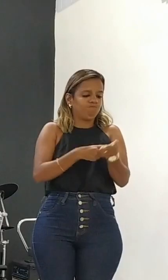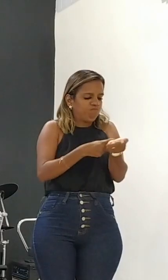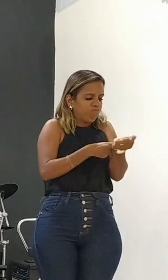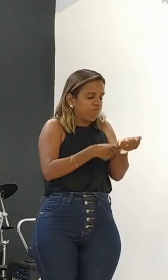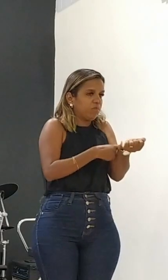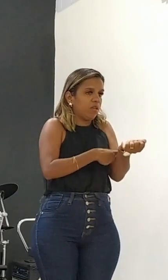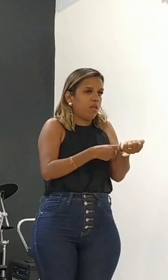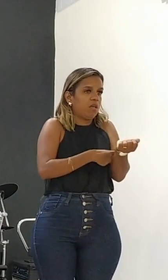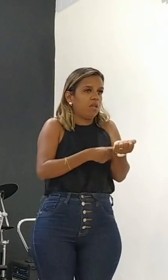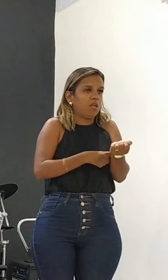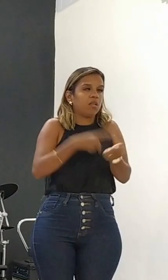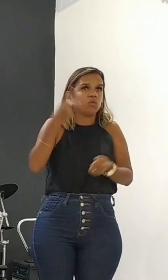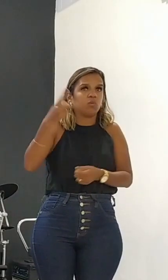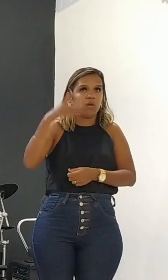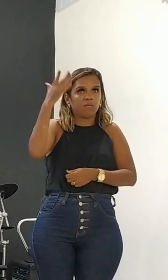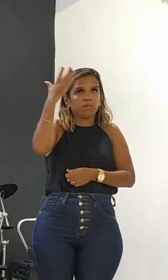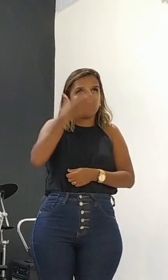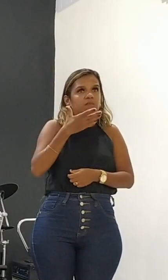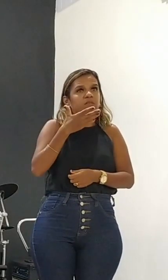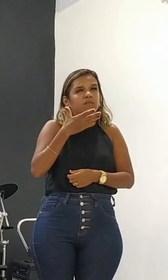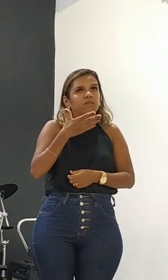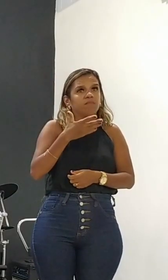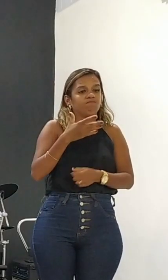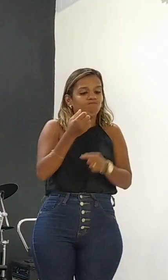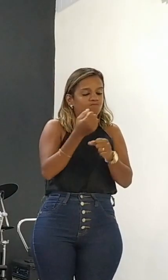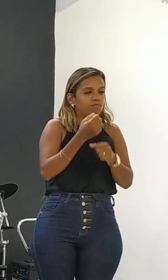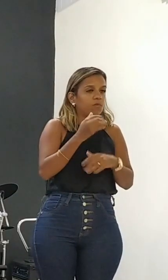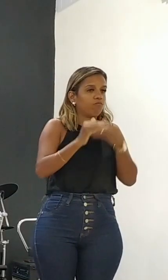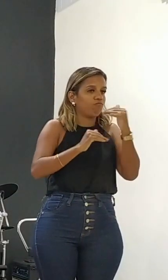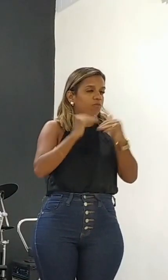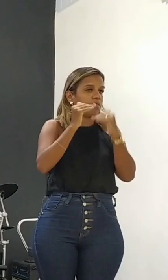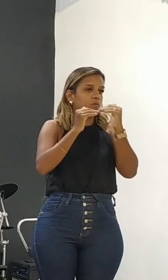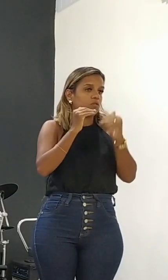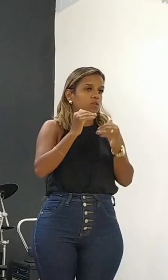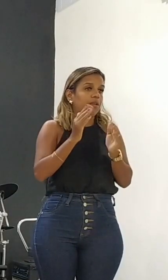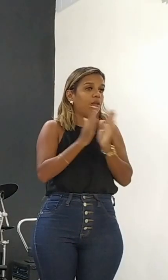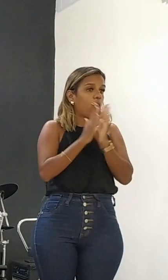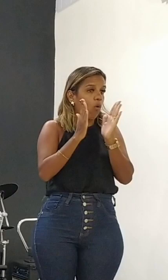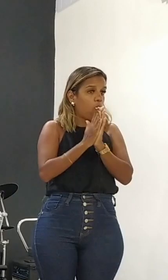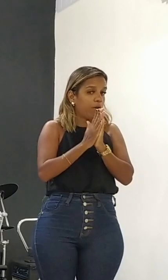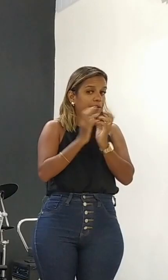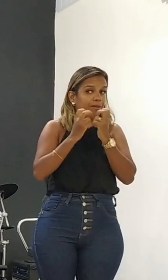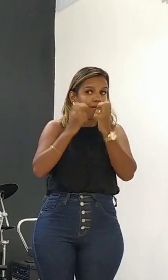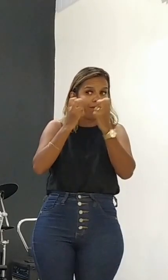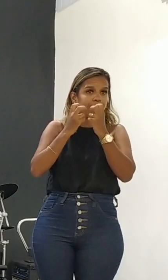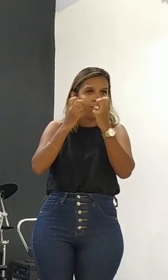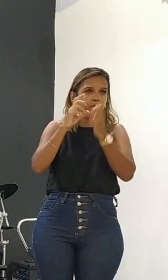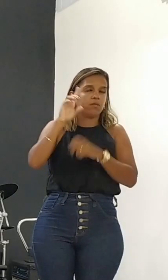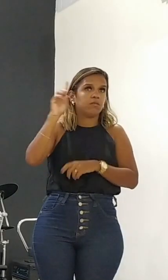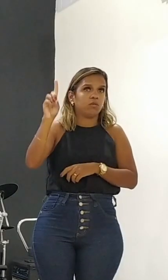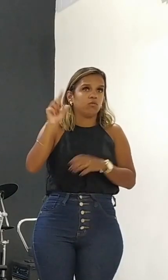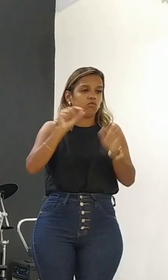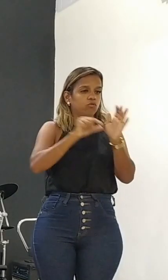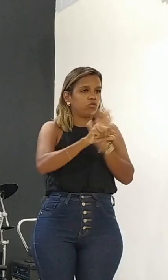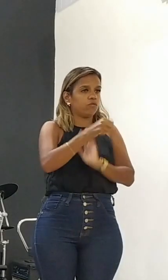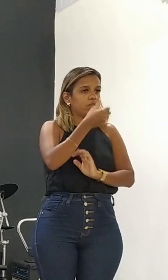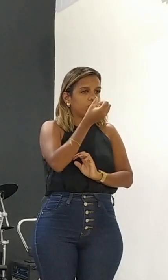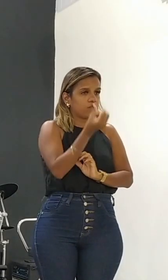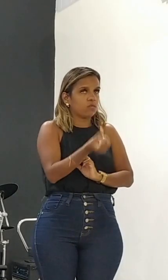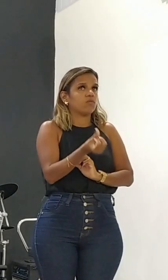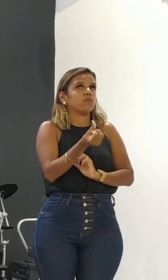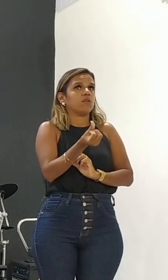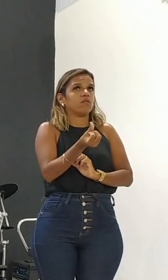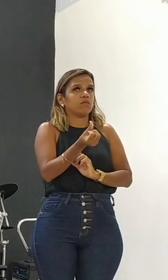irritam defronte dos edificadores. Ele faz um clamor a Deus, e no versículo 6 diz assim: